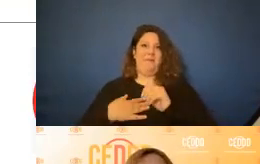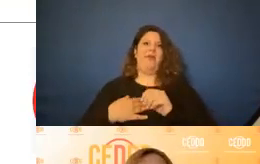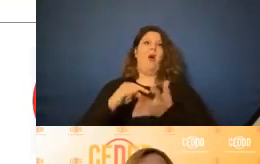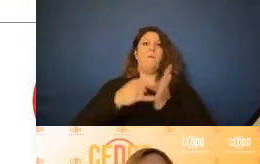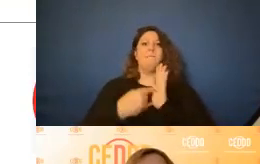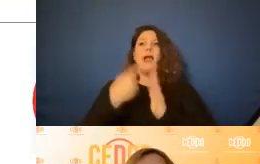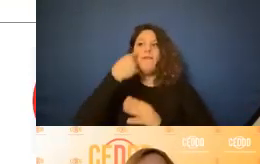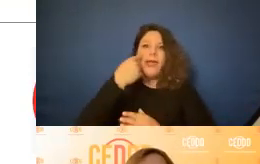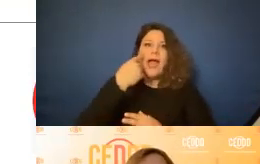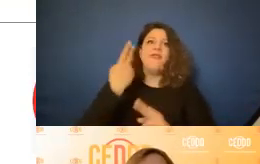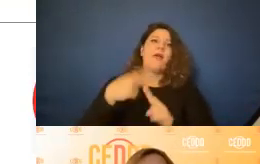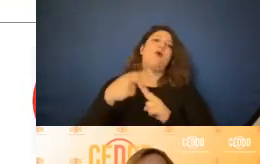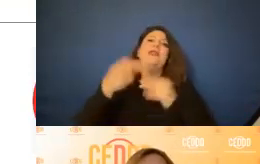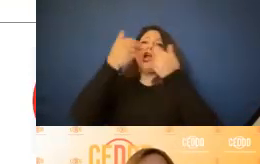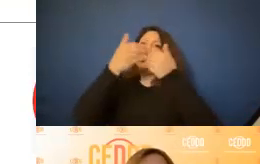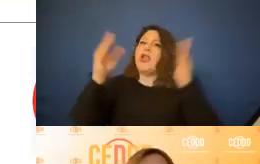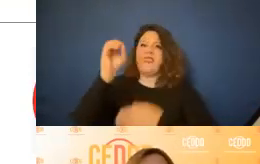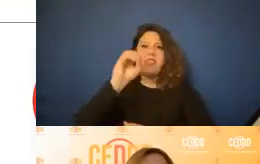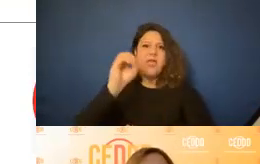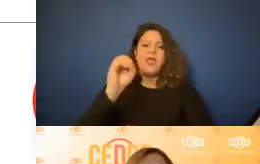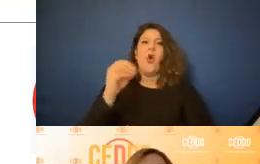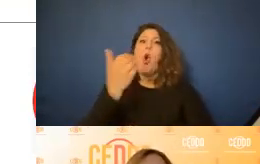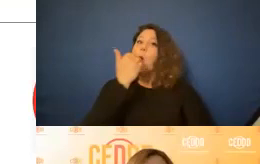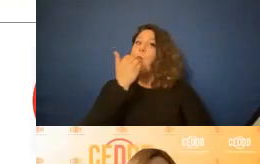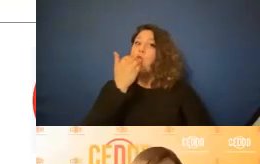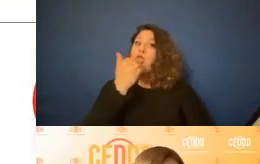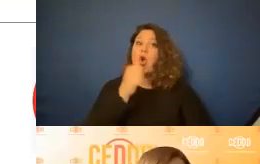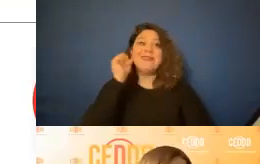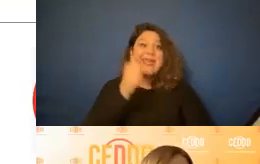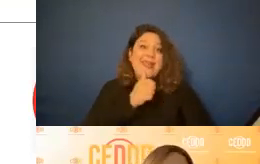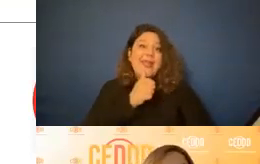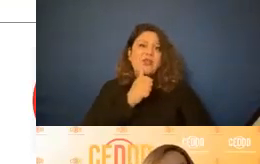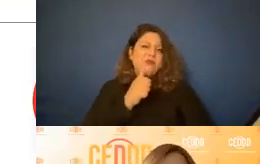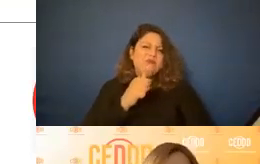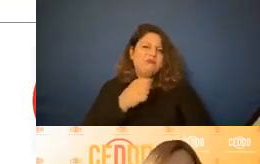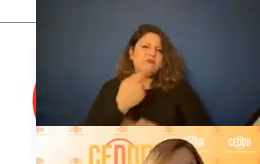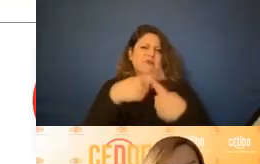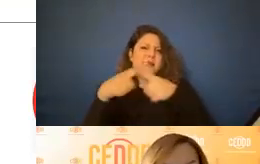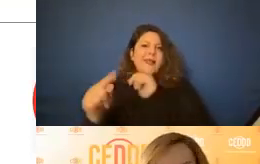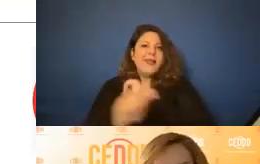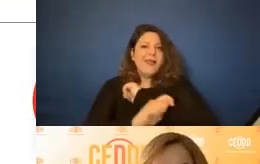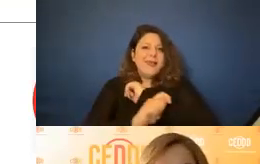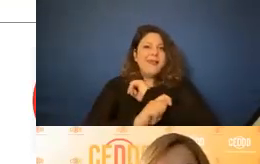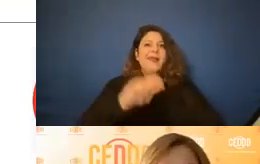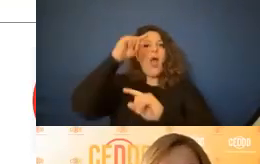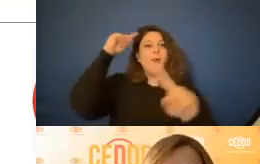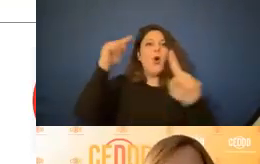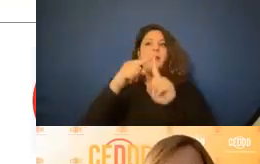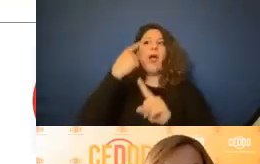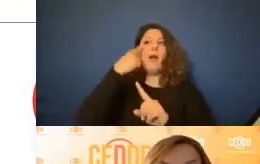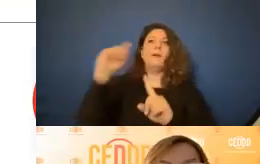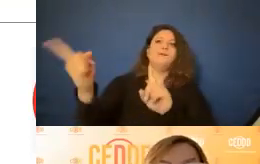cero, un buzón anónimo, todas aquellas estrategias que nos sirvan para poder detectar el acoso y